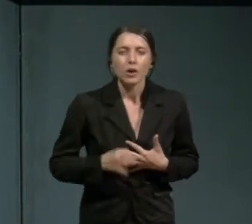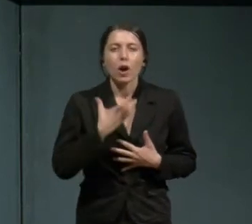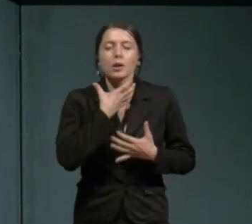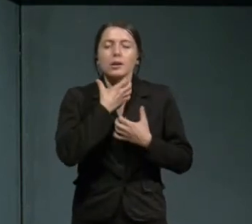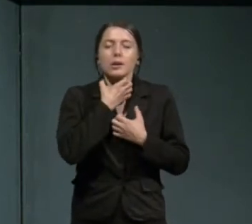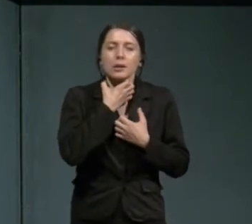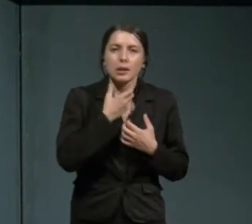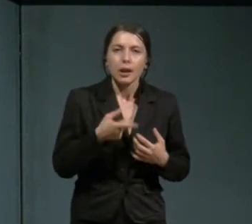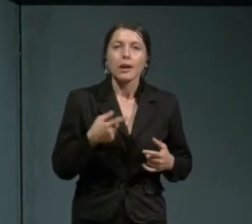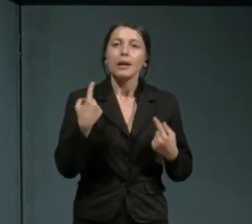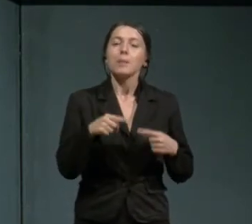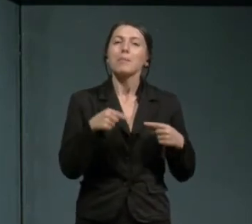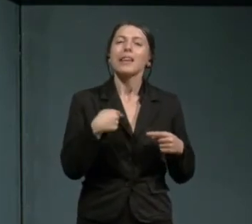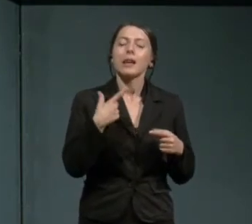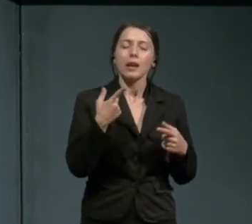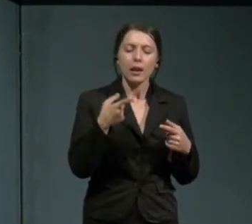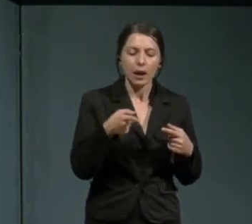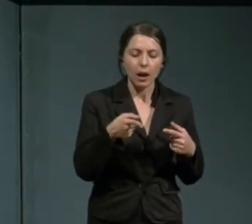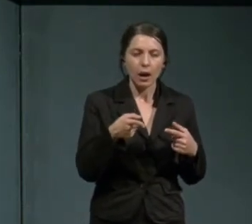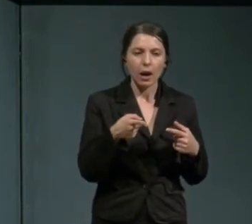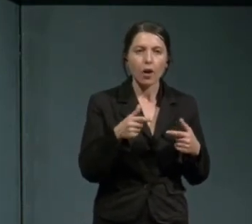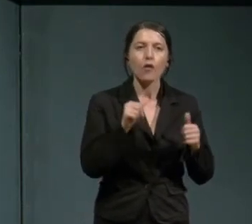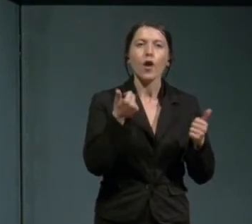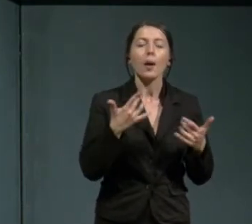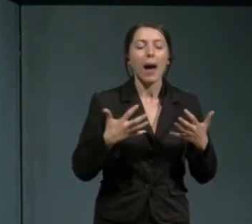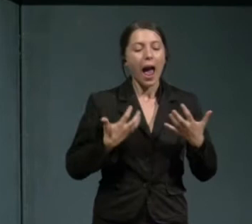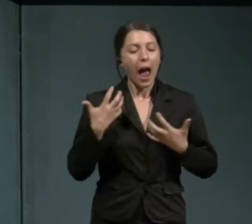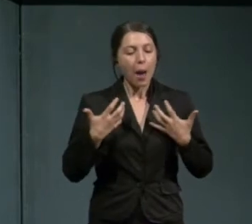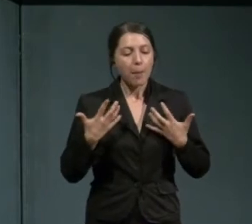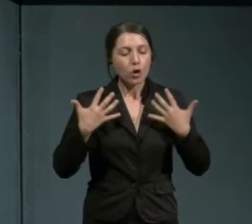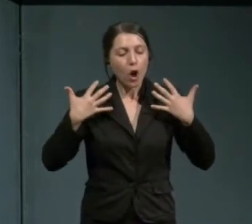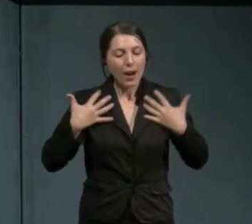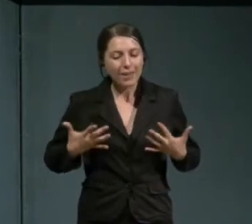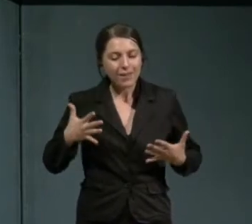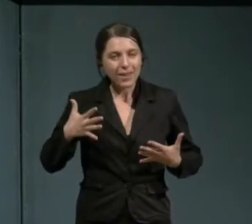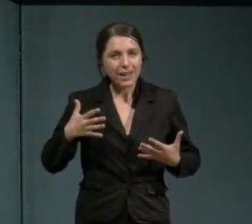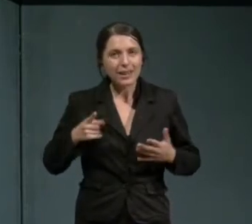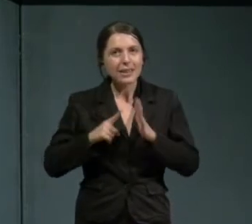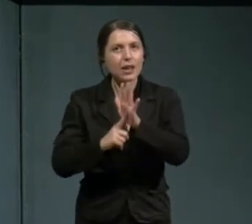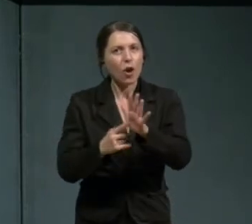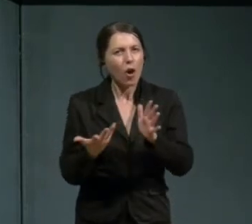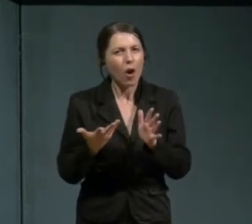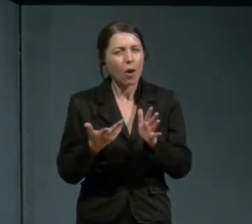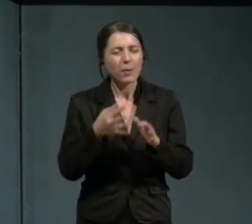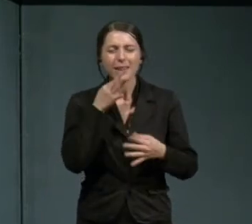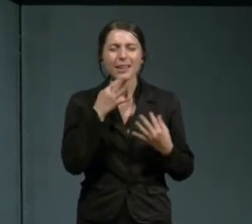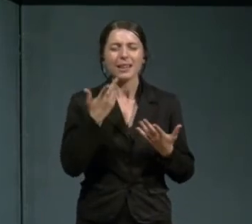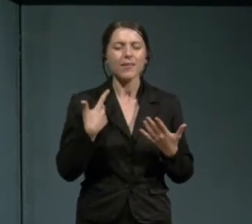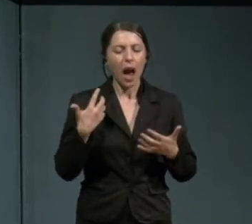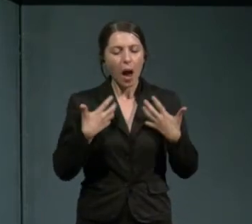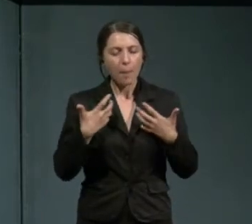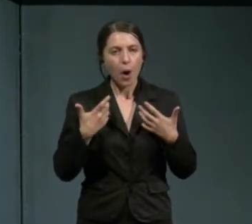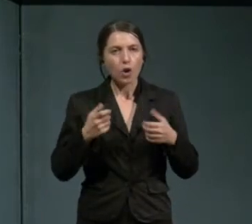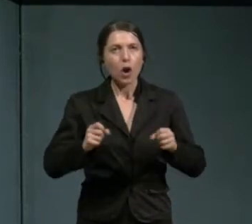e o proprio ragionato sulla materializzazione delle emozioni come le emozioni possono dar luogo a immagine fisiche